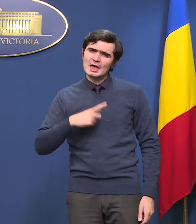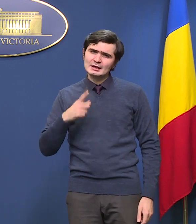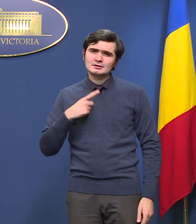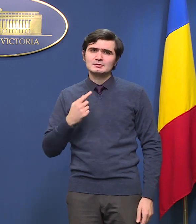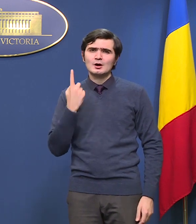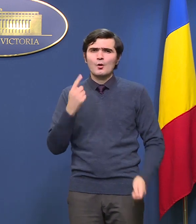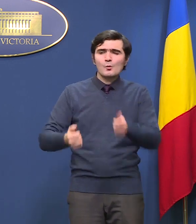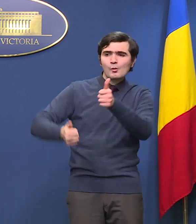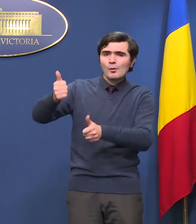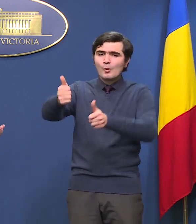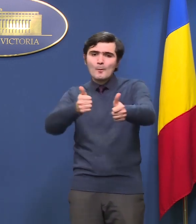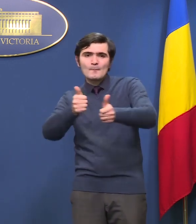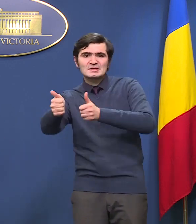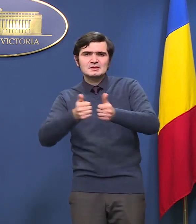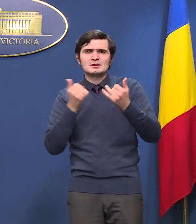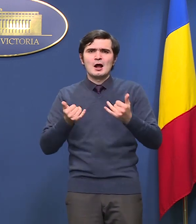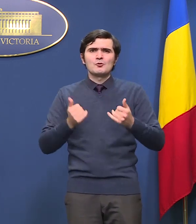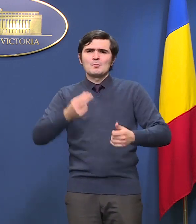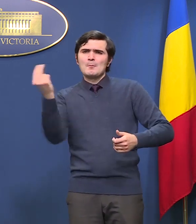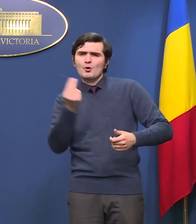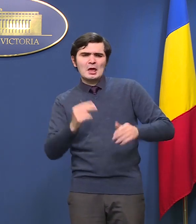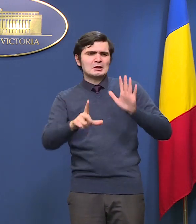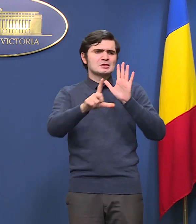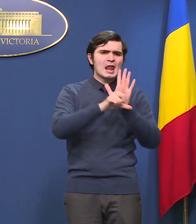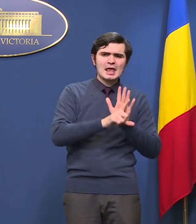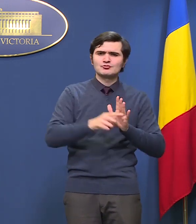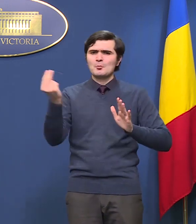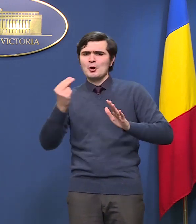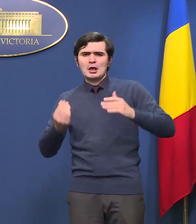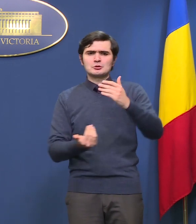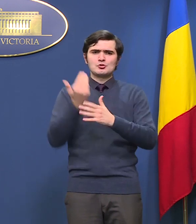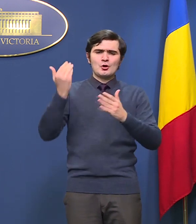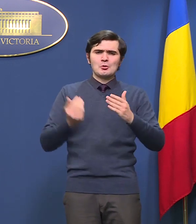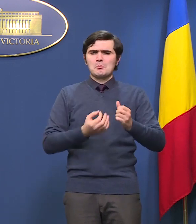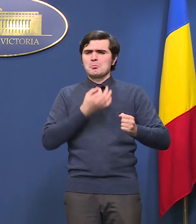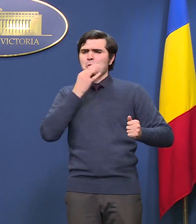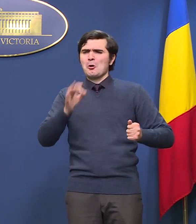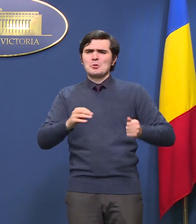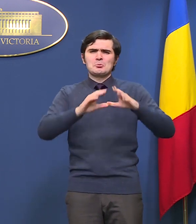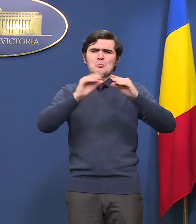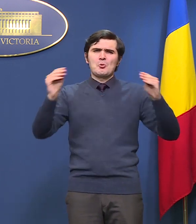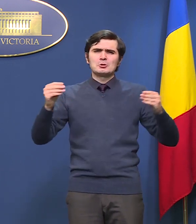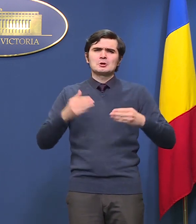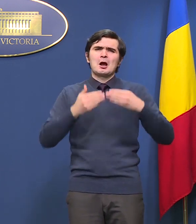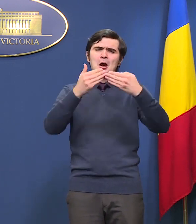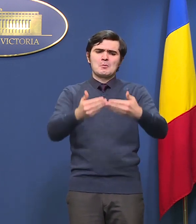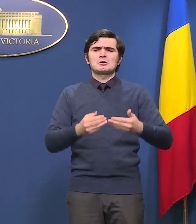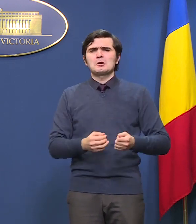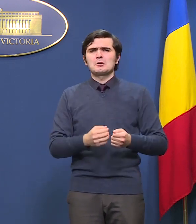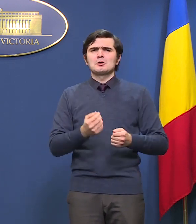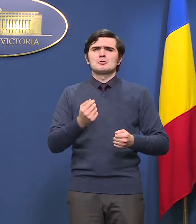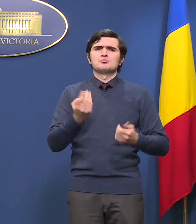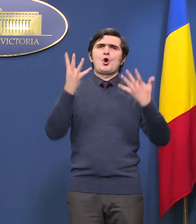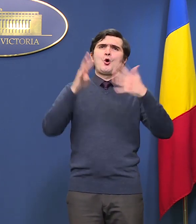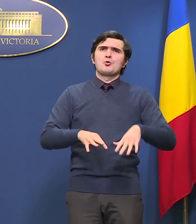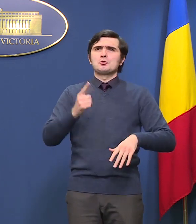adevărată competiție acum de proiecte legislative care vin și promit marea cu sarea că o să amâne pe 9 luni, pe un an de zile ratele la